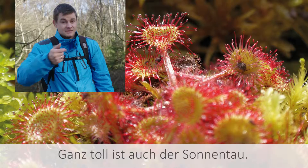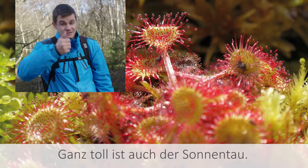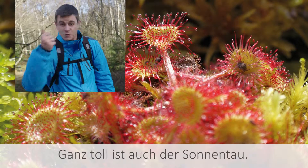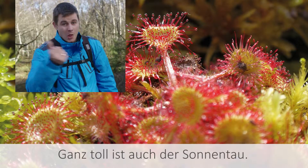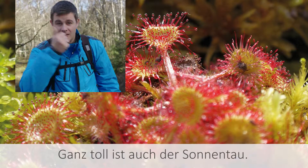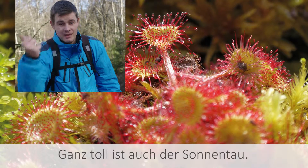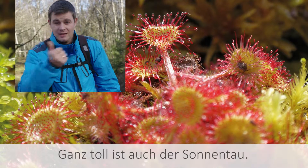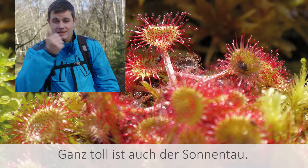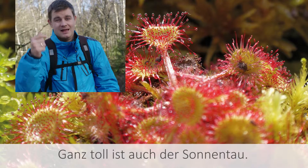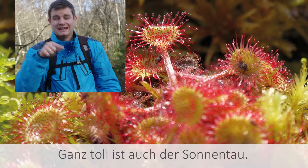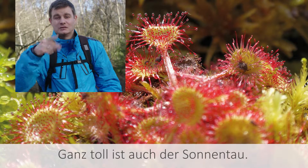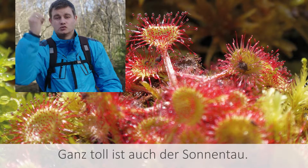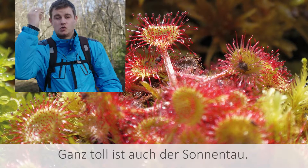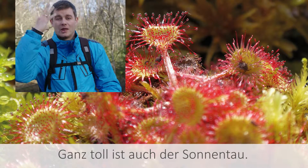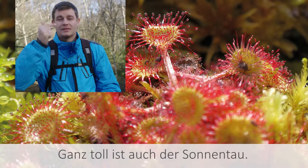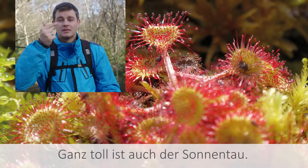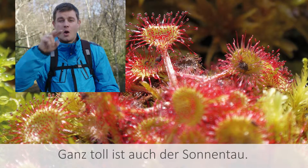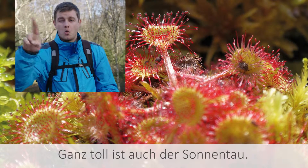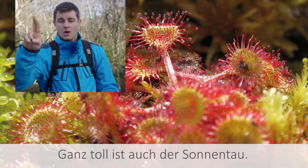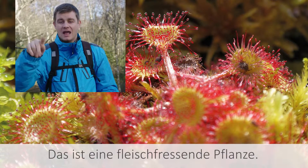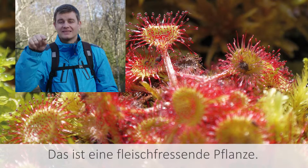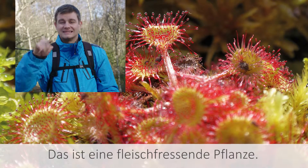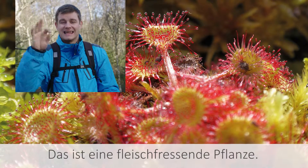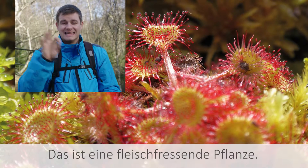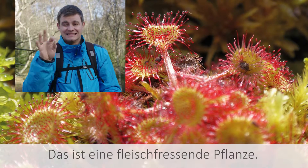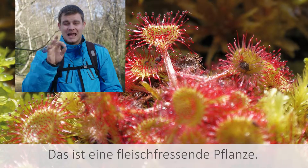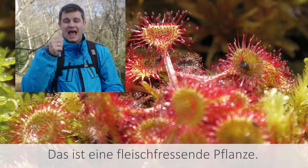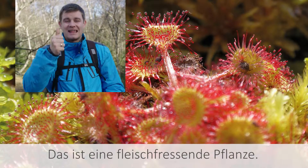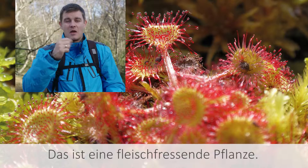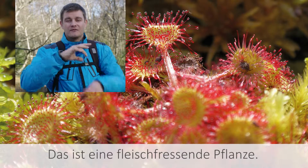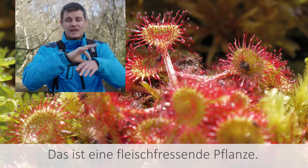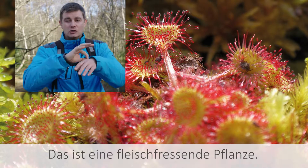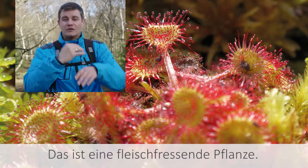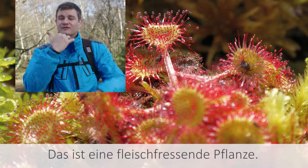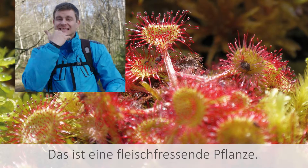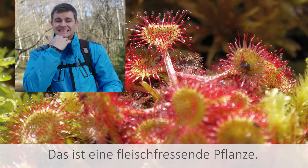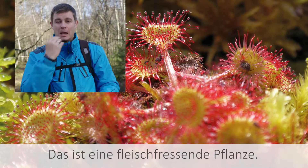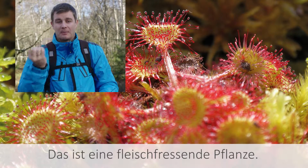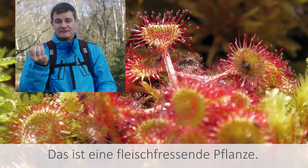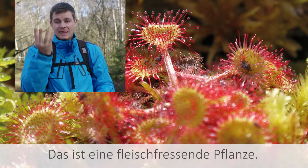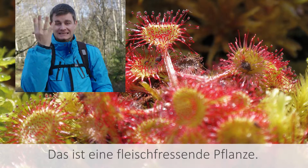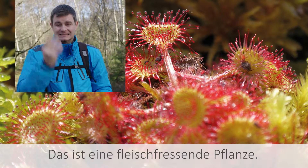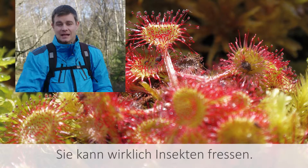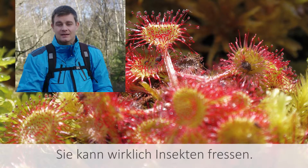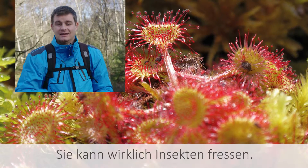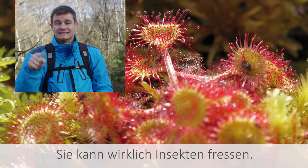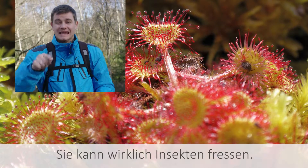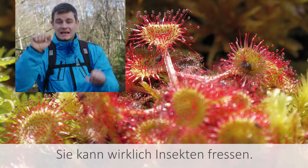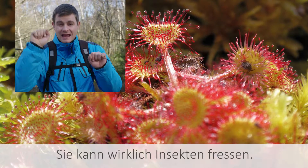Ganz toll ist auch der Sonnentau. Das ist eine fleischfressende Pflanze. Sie kann wirklich